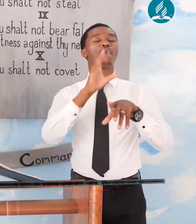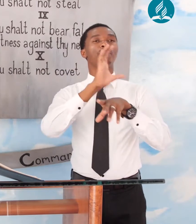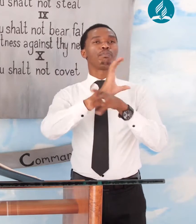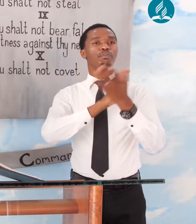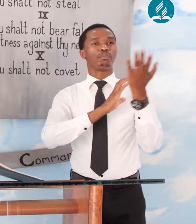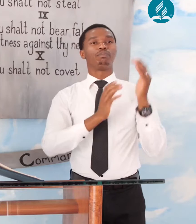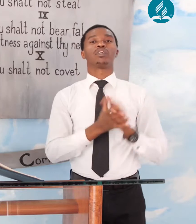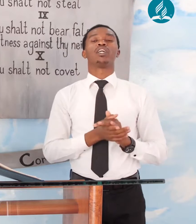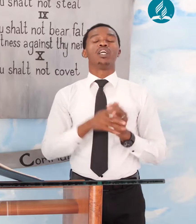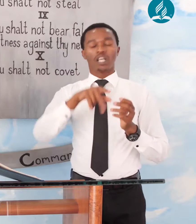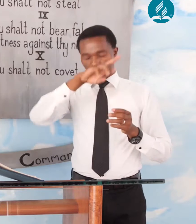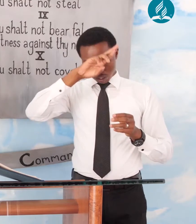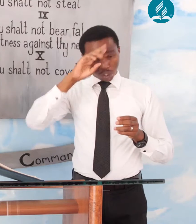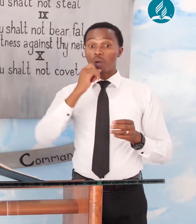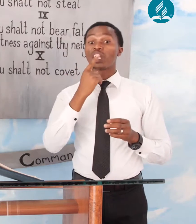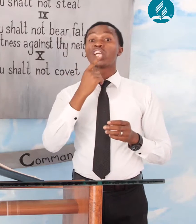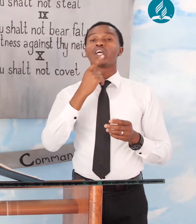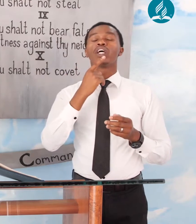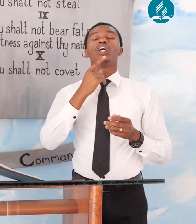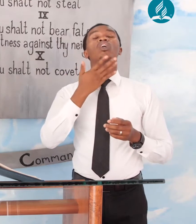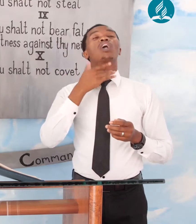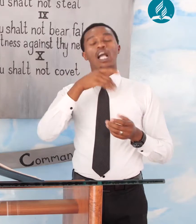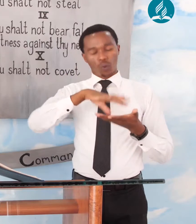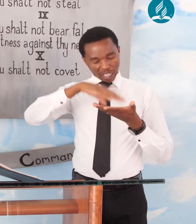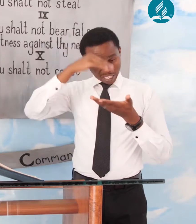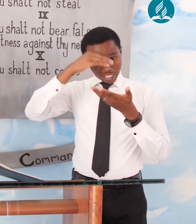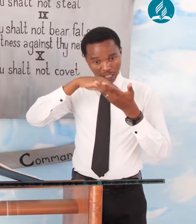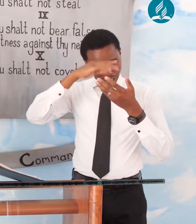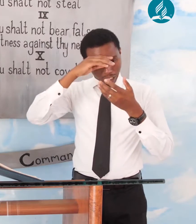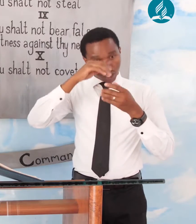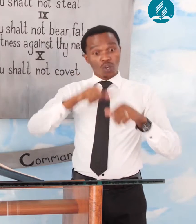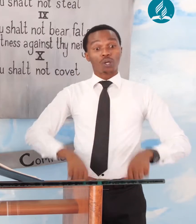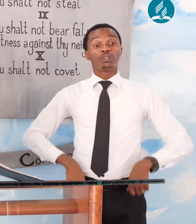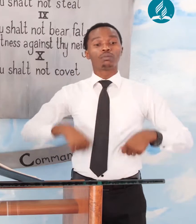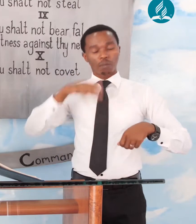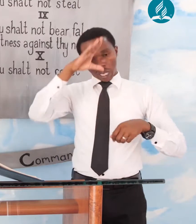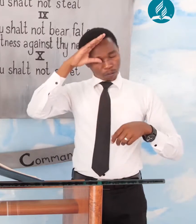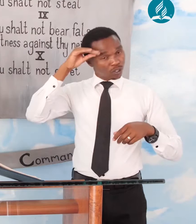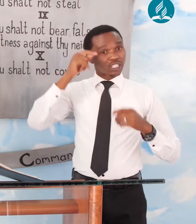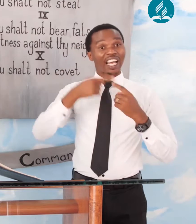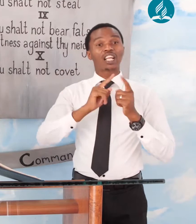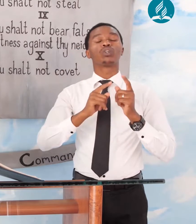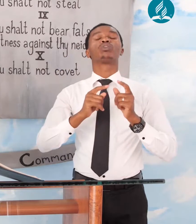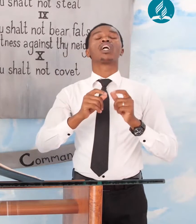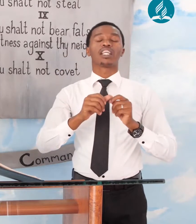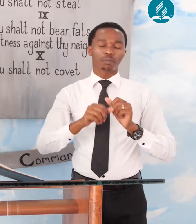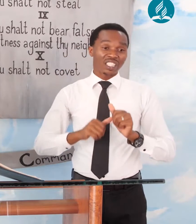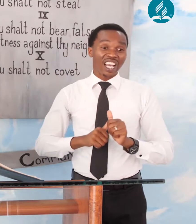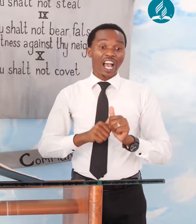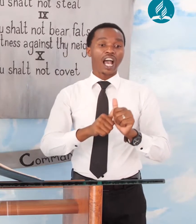kureba ibyigisho bikomeye tuvana mu buzima bwa Mose, ariko ibyo byigisho turabijyana